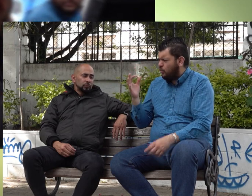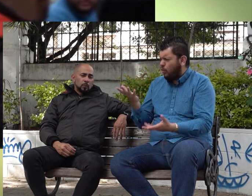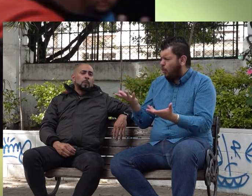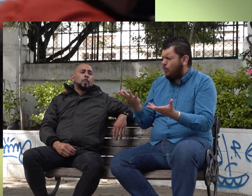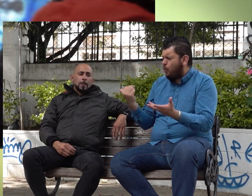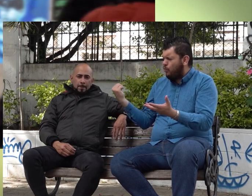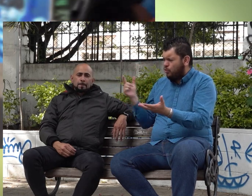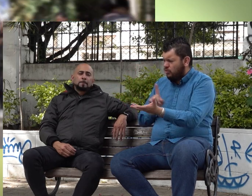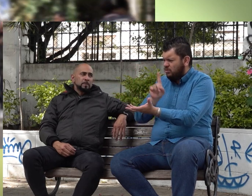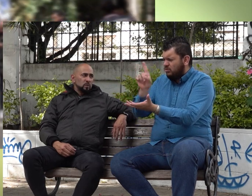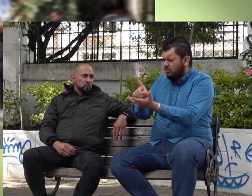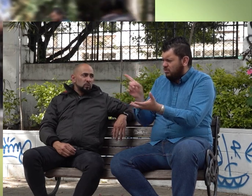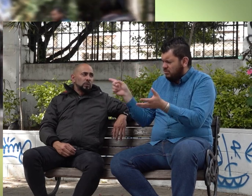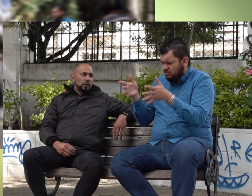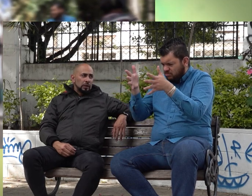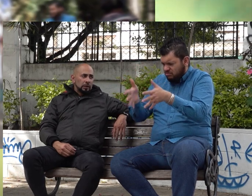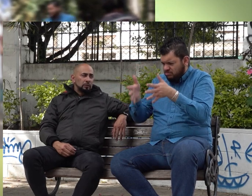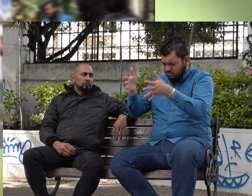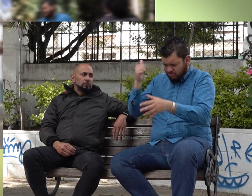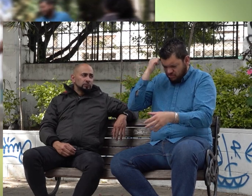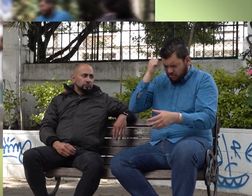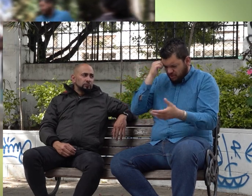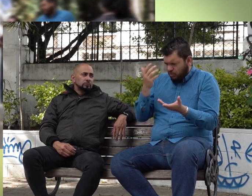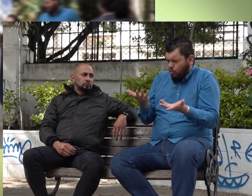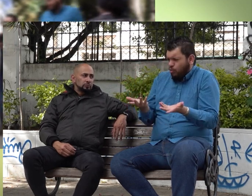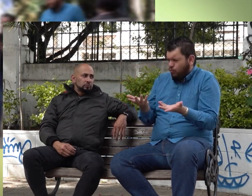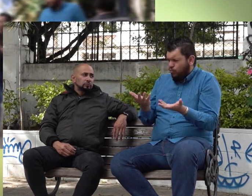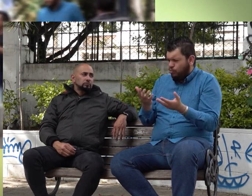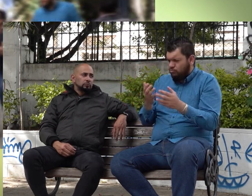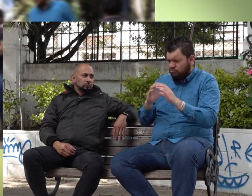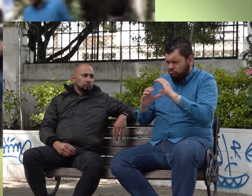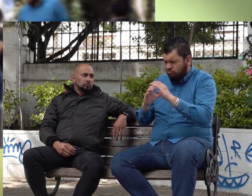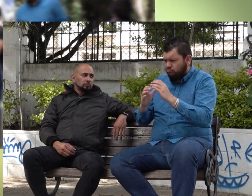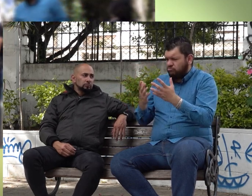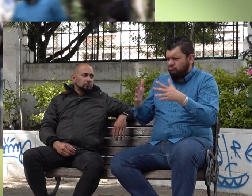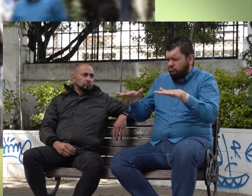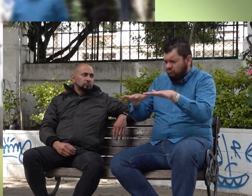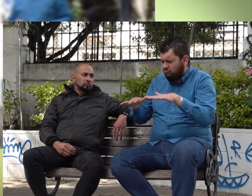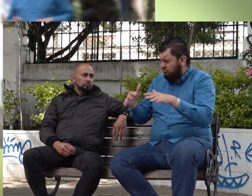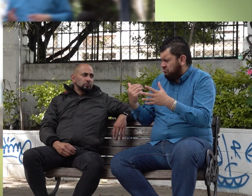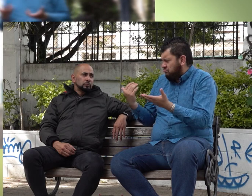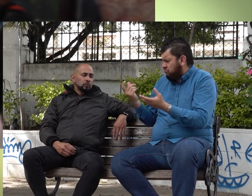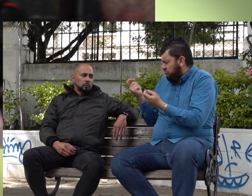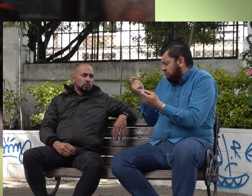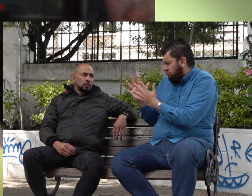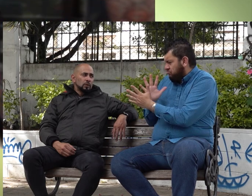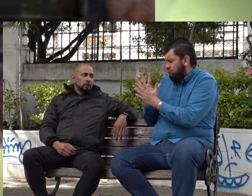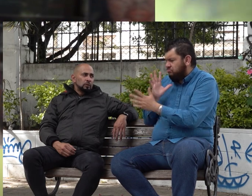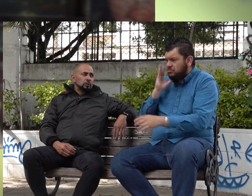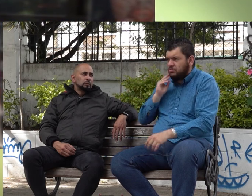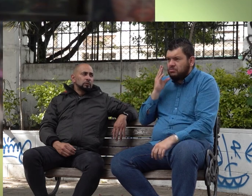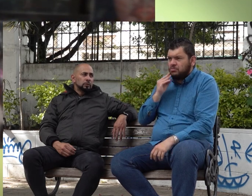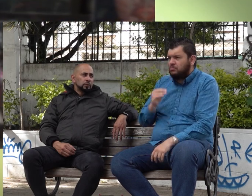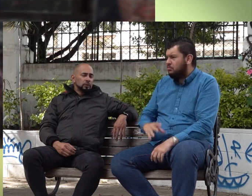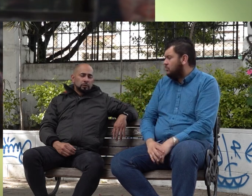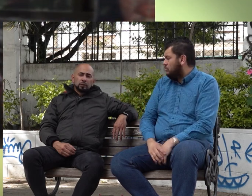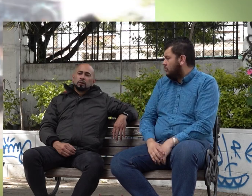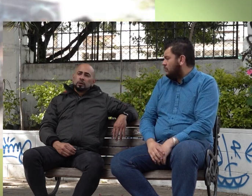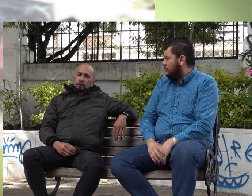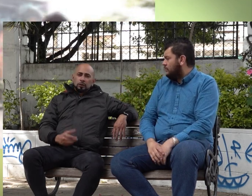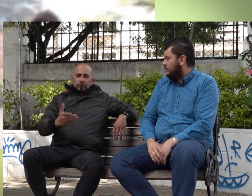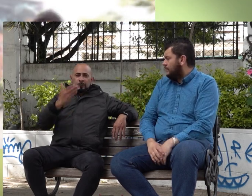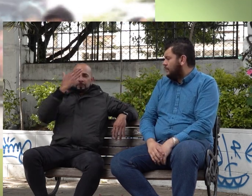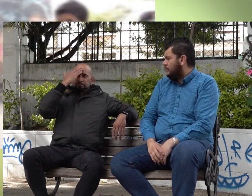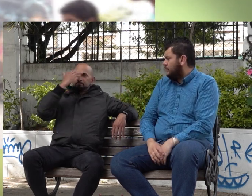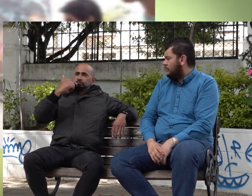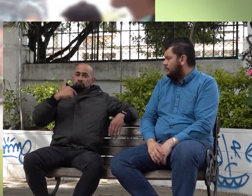y también oyentes. Cuéntanos un poco de esa experiencia como docente sordo para enseñar a estas dos poblaciones. ¿Cómo era la comunicación y la